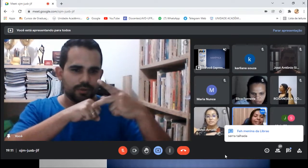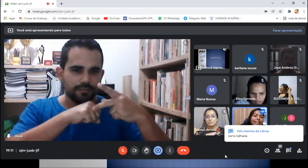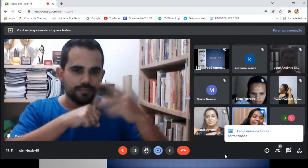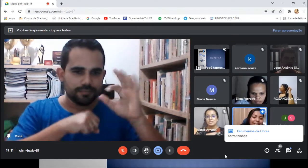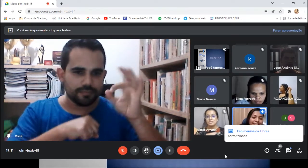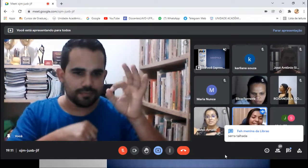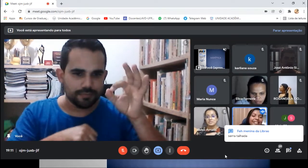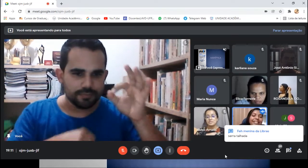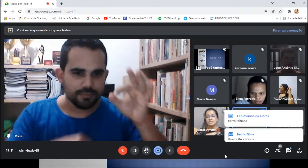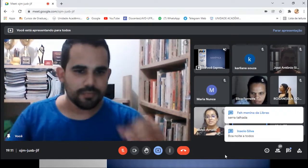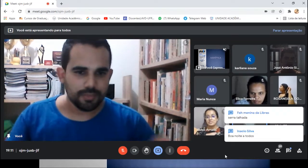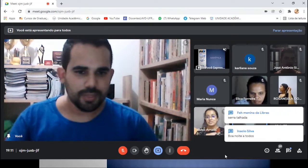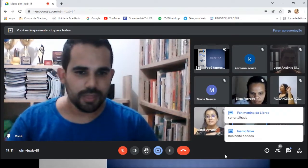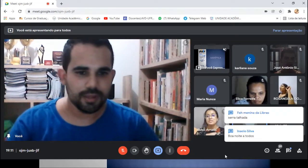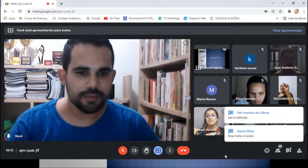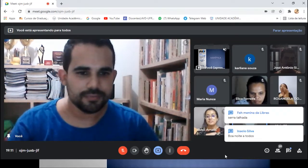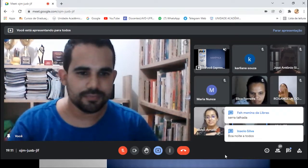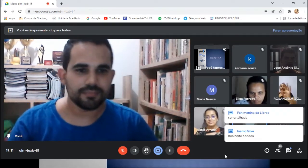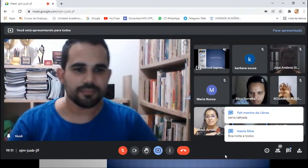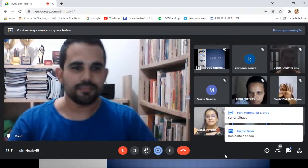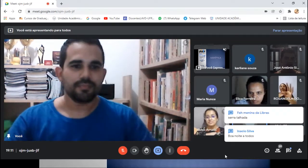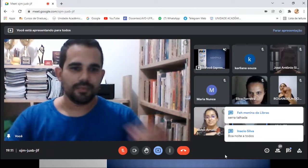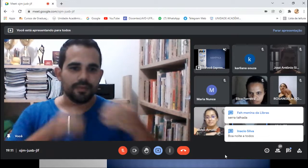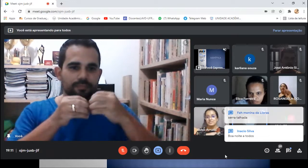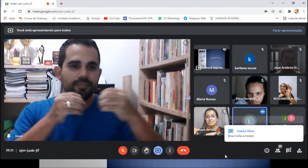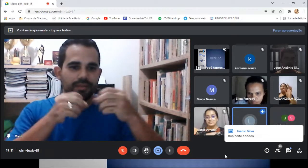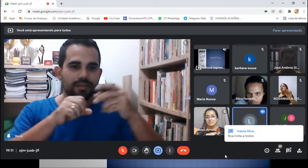Serra Talhada. em Serra Talhada, próxima a Petrolina.